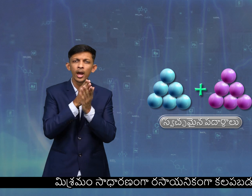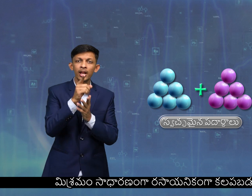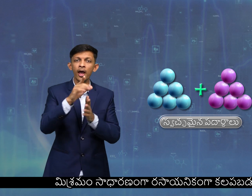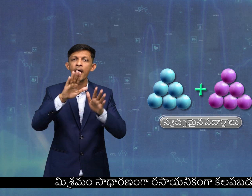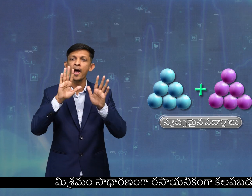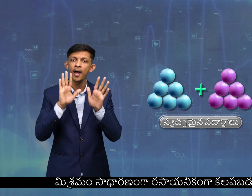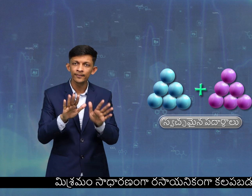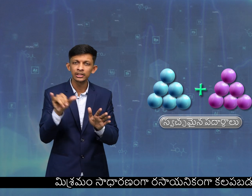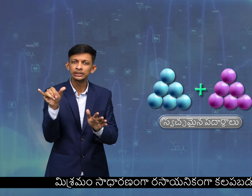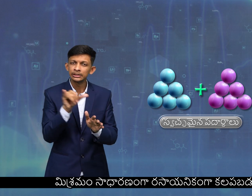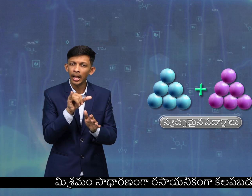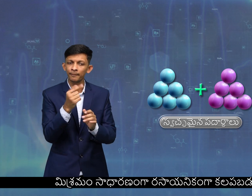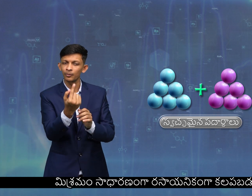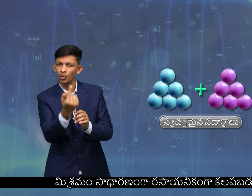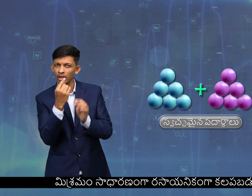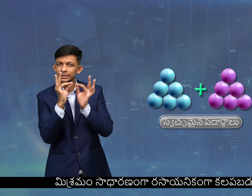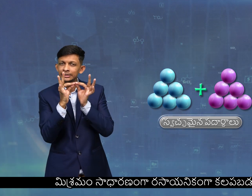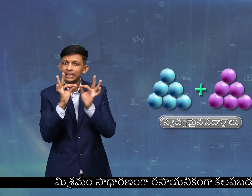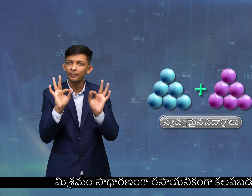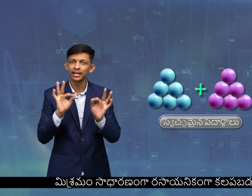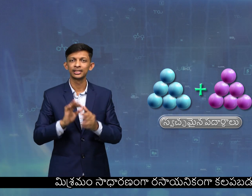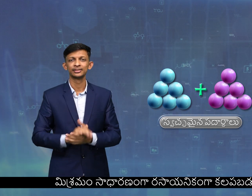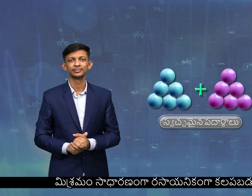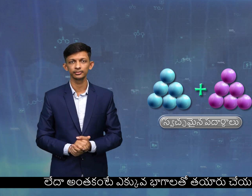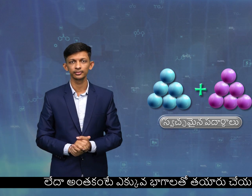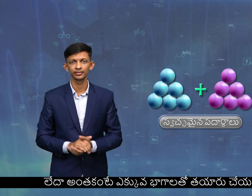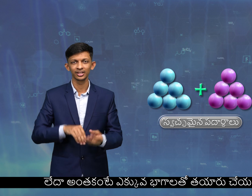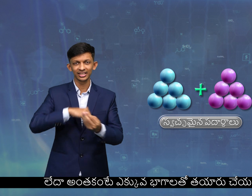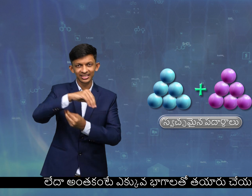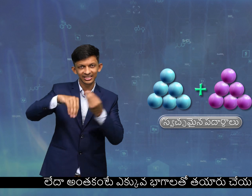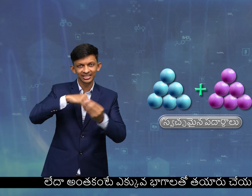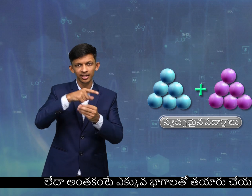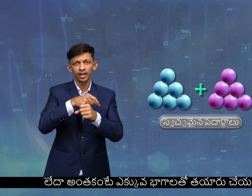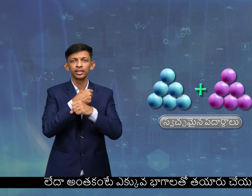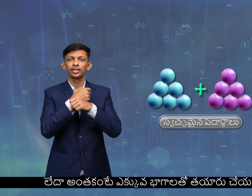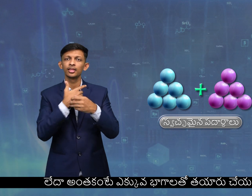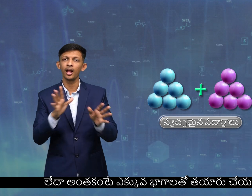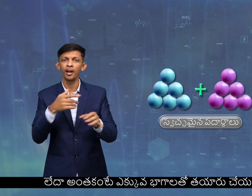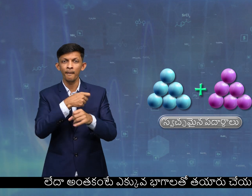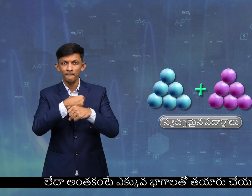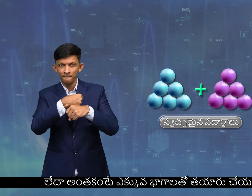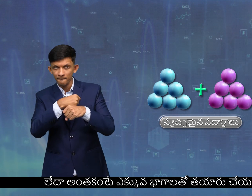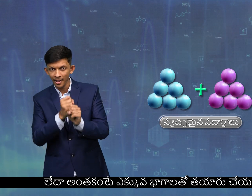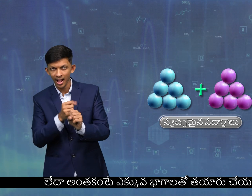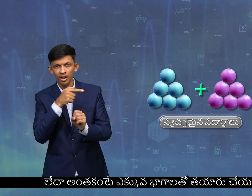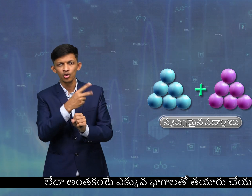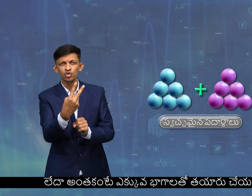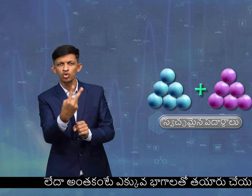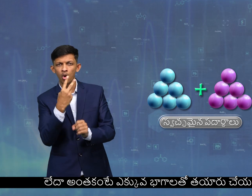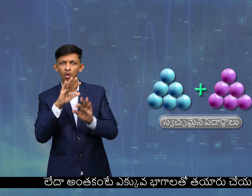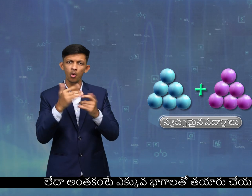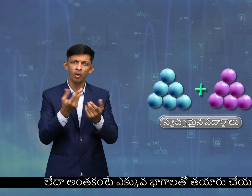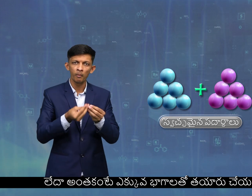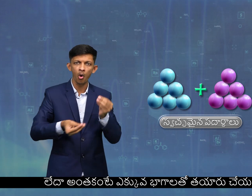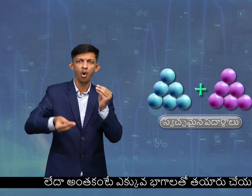సాధారణంగా రసాయనికంగా కలపబడని 2 లేదా అంతకంటే ఎక్కువ భాగాలతో తయారు